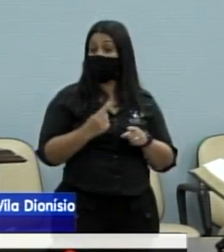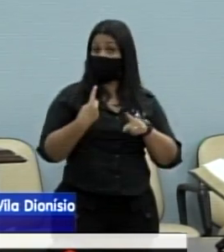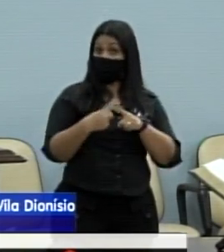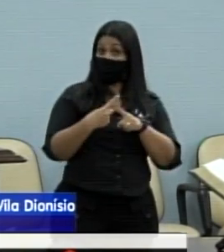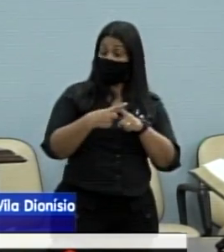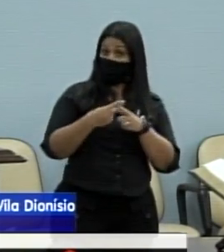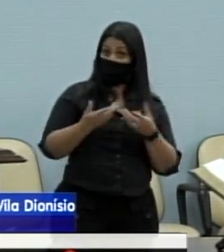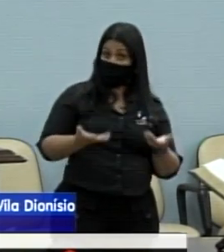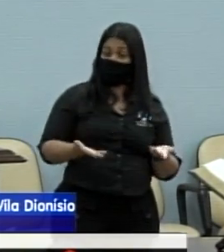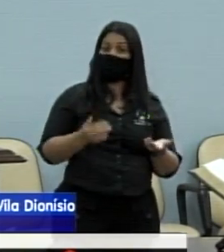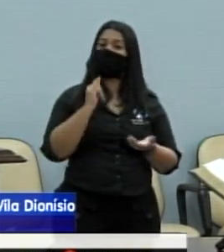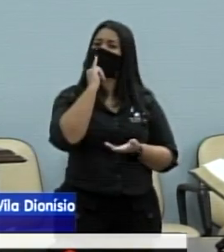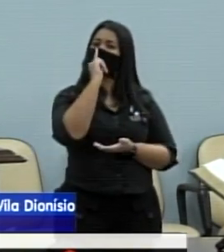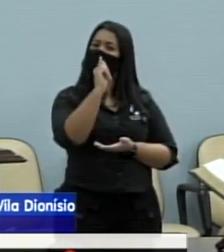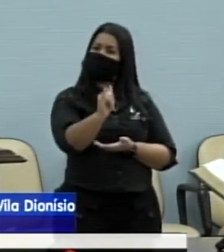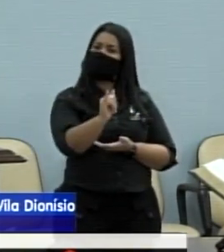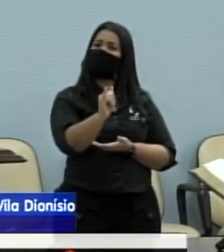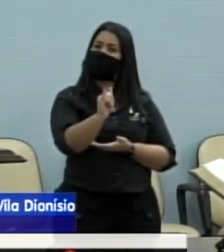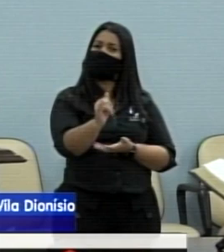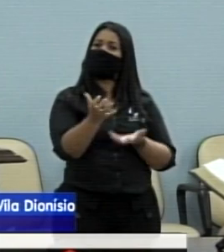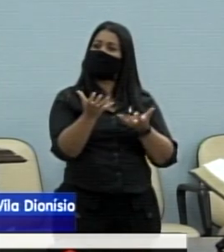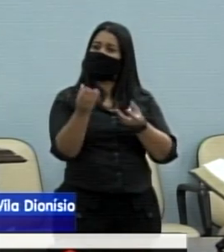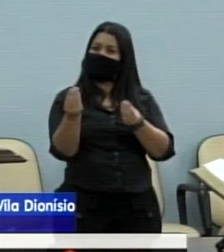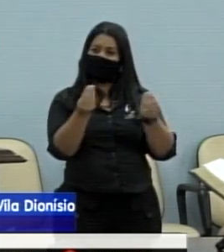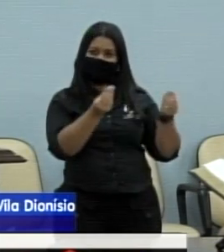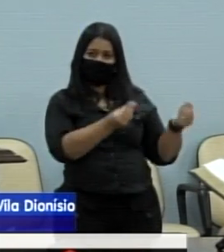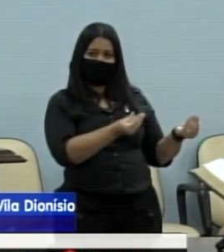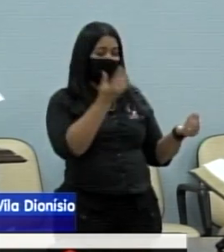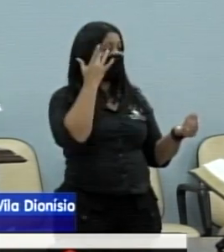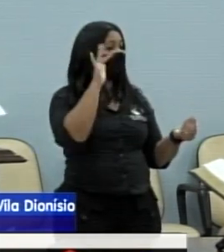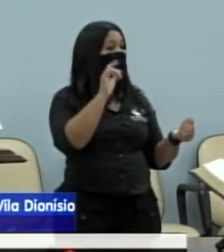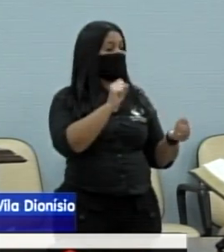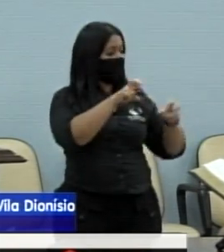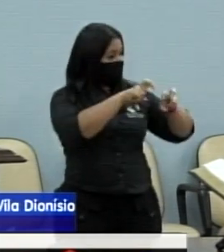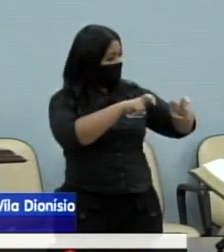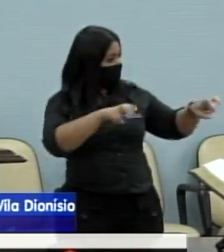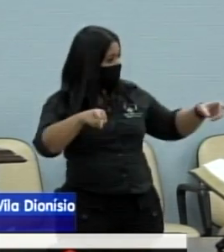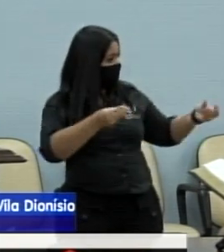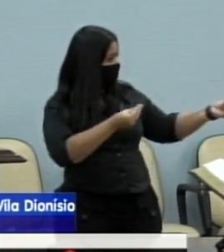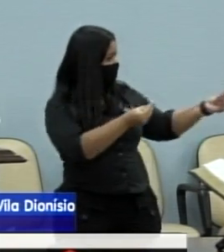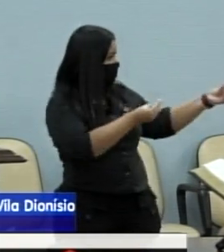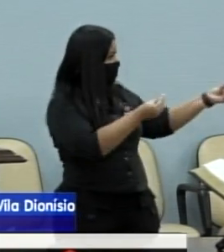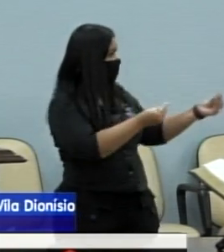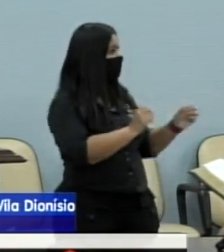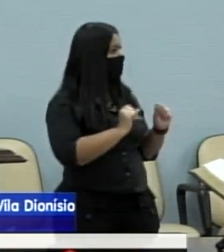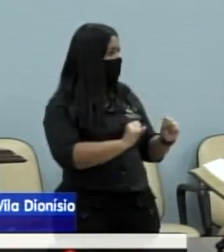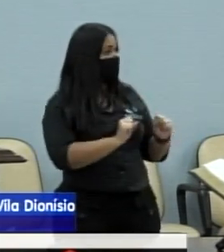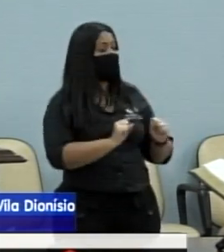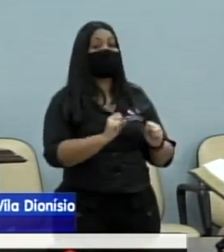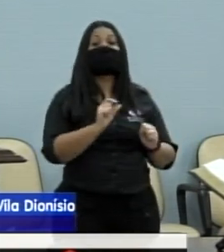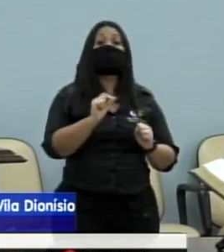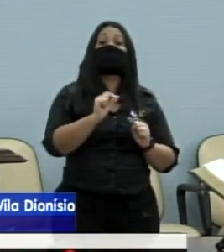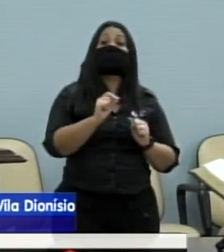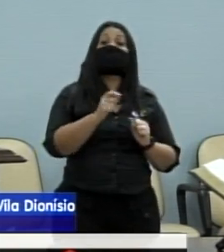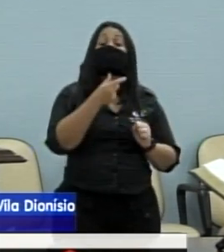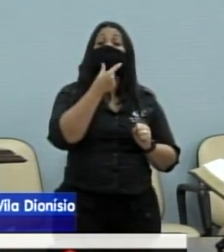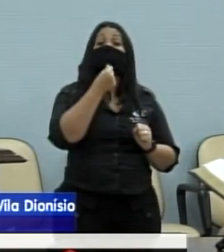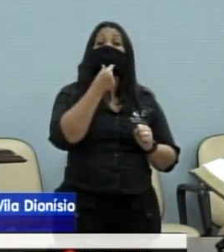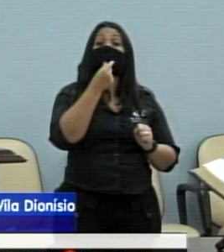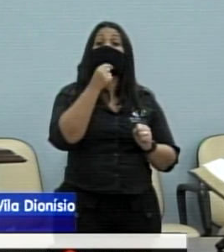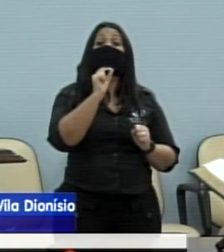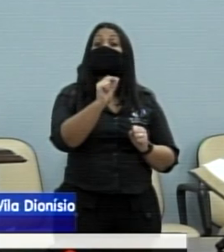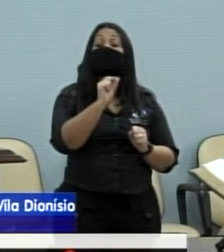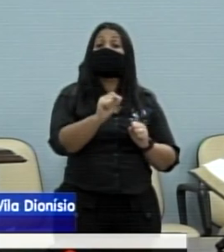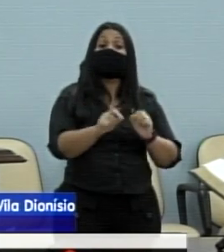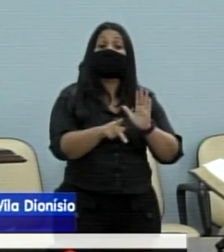Porque eu vou colocar aqui, eu gostaria de entregar, eu não sei se eu posso entregar isso aqui para a mesa, para quem é, né? Uma nota do Sindicato dos